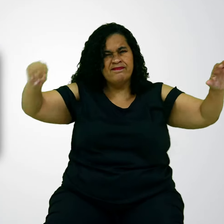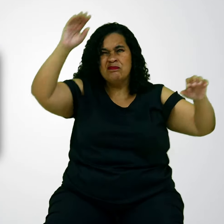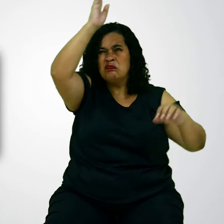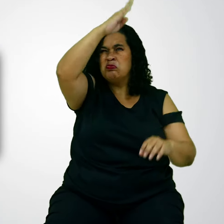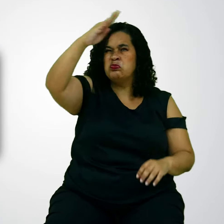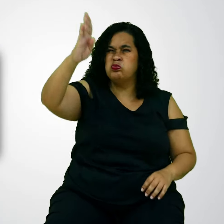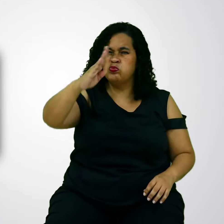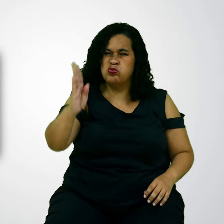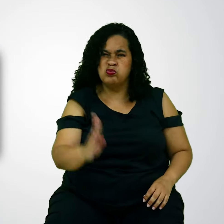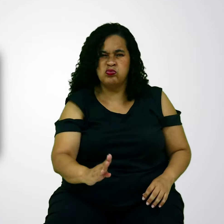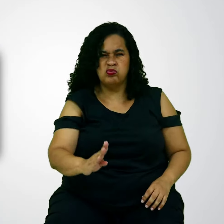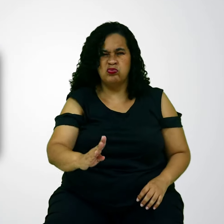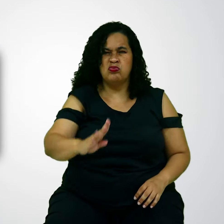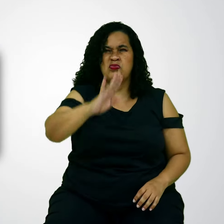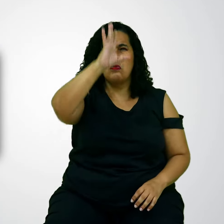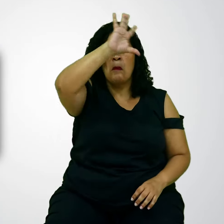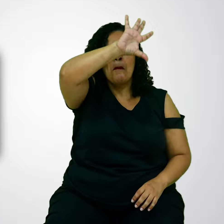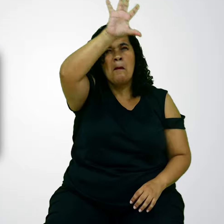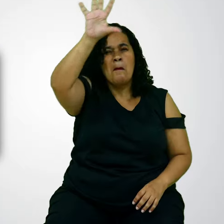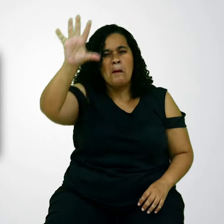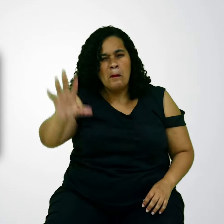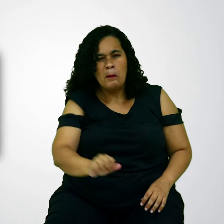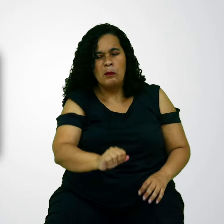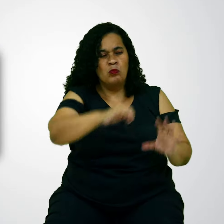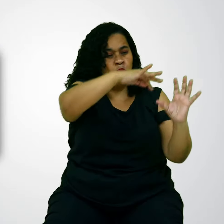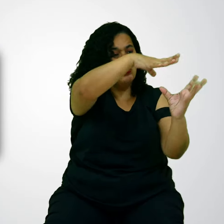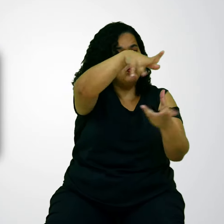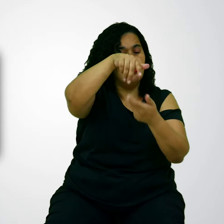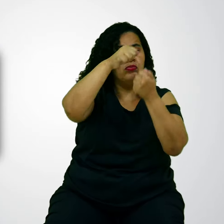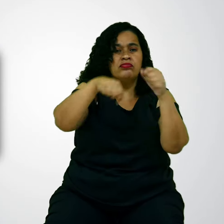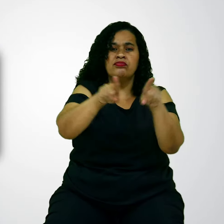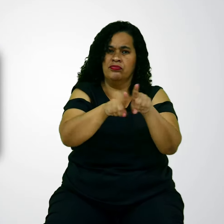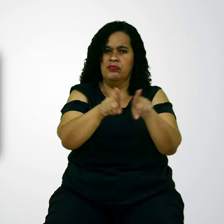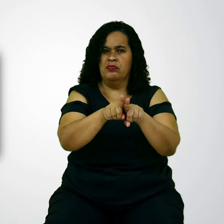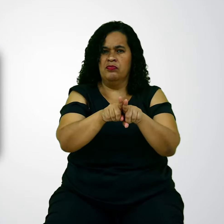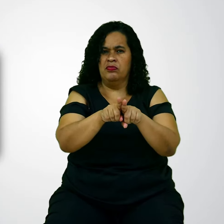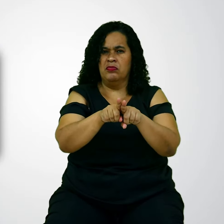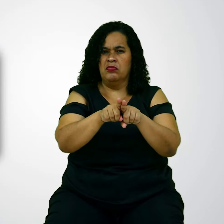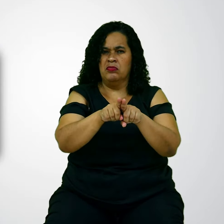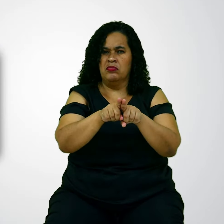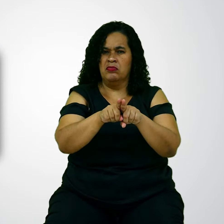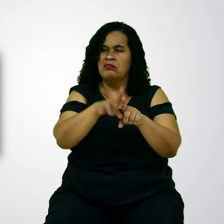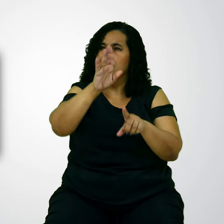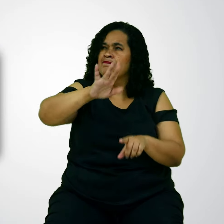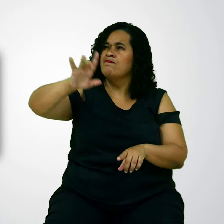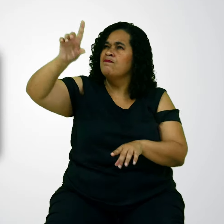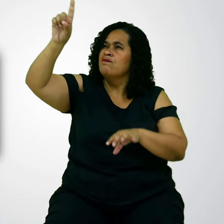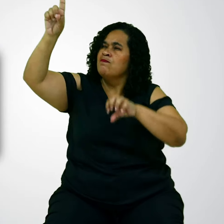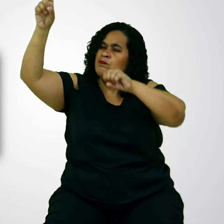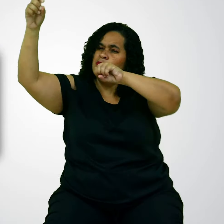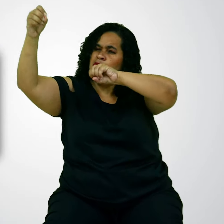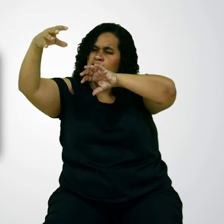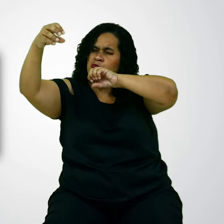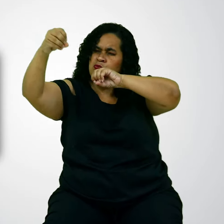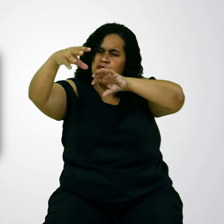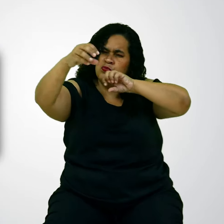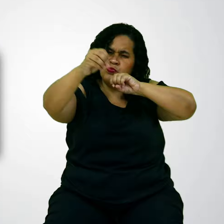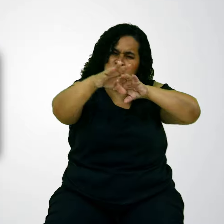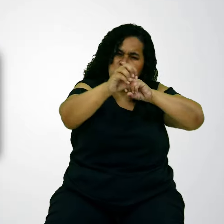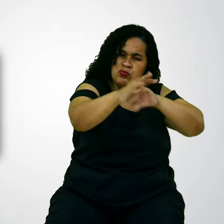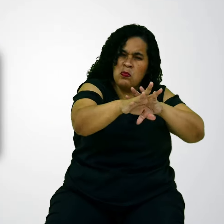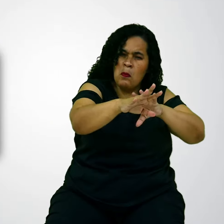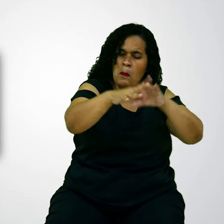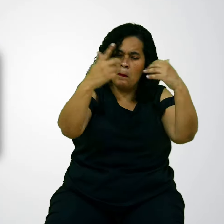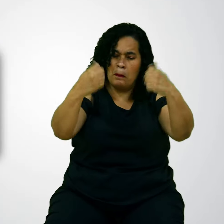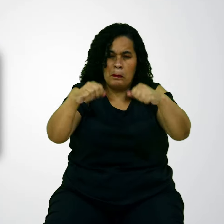inteiro. Será que a Deus não está ensinando para a gente nesse tempo que dessa pandemia precisa